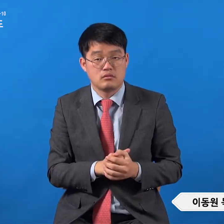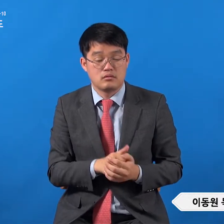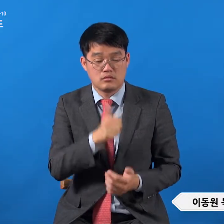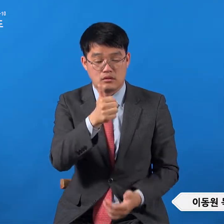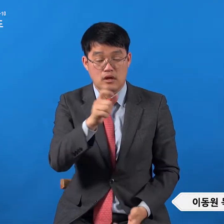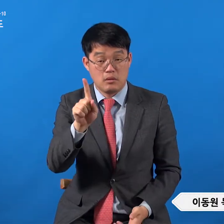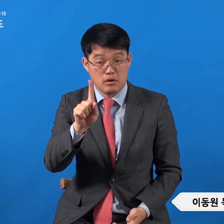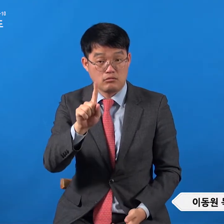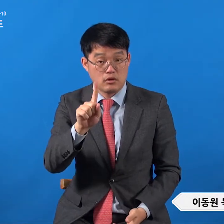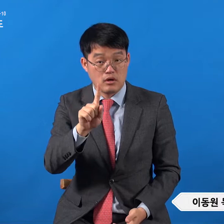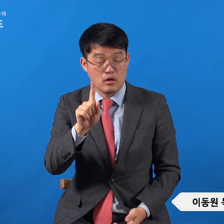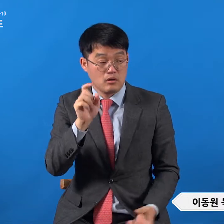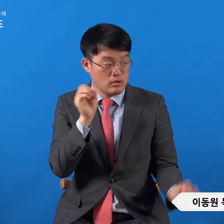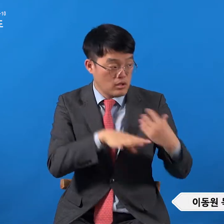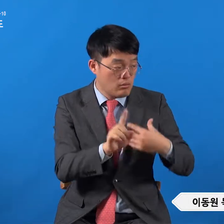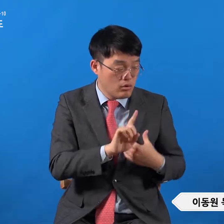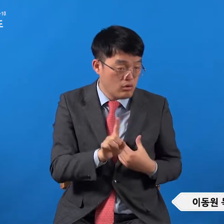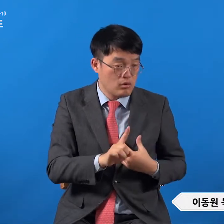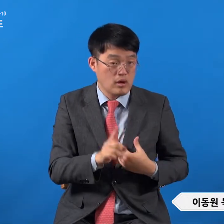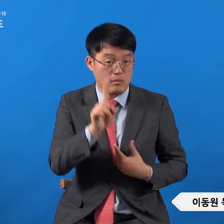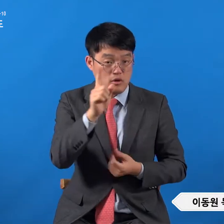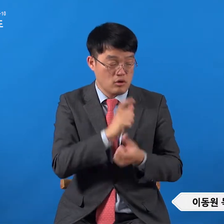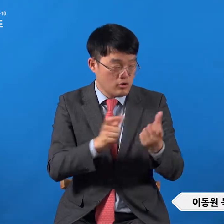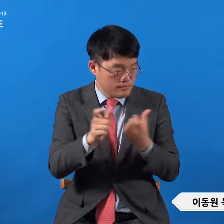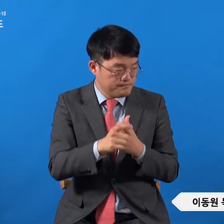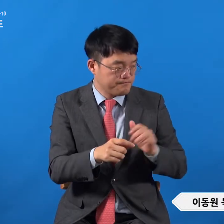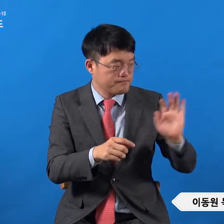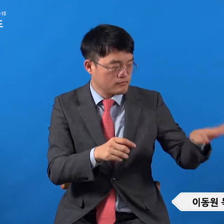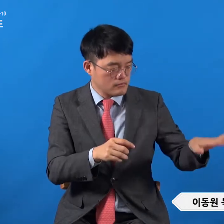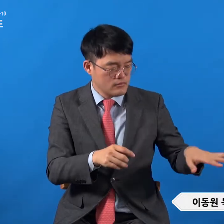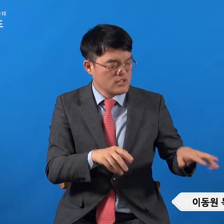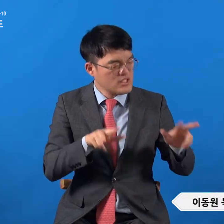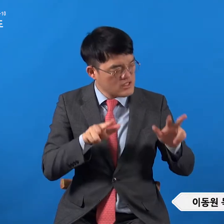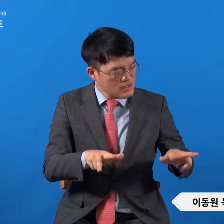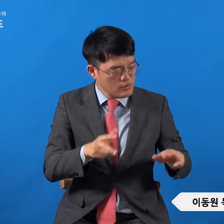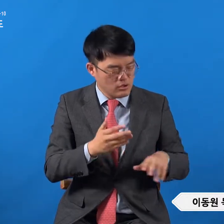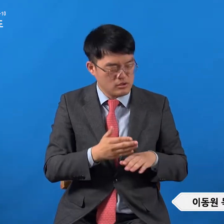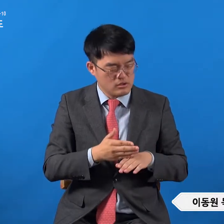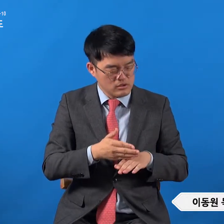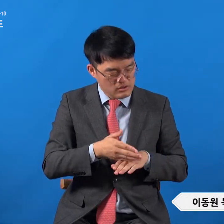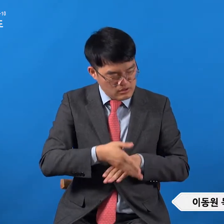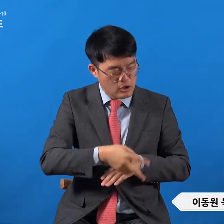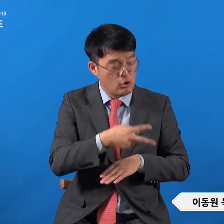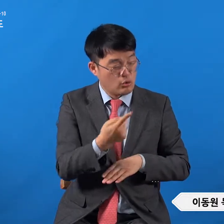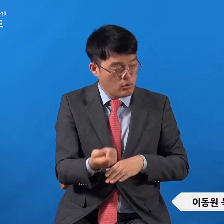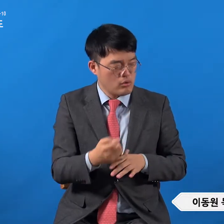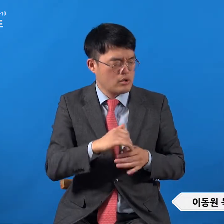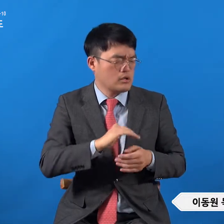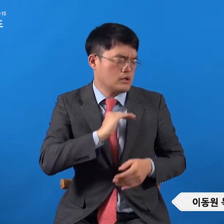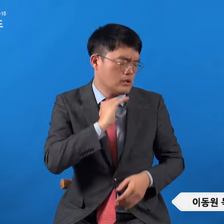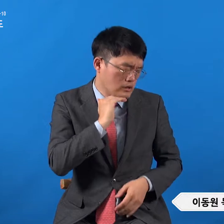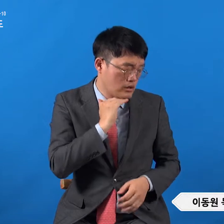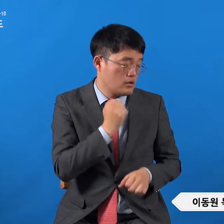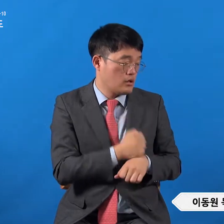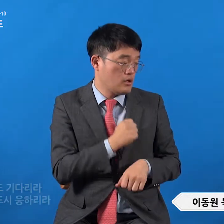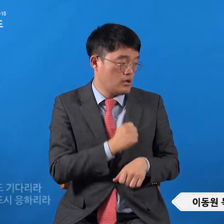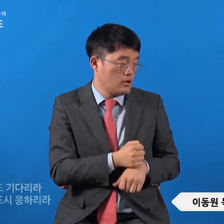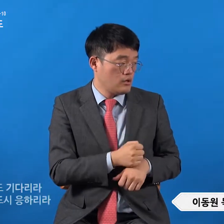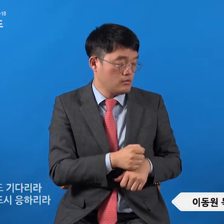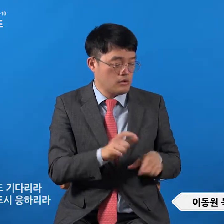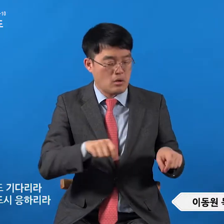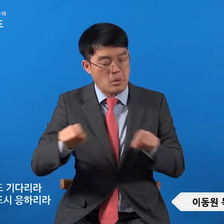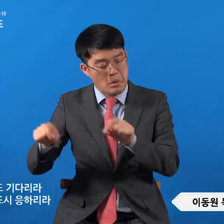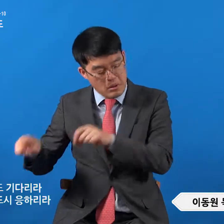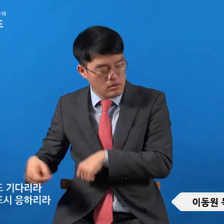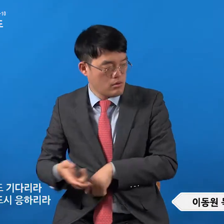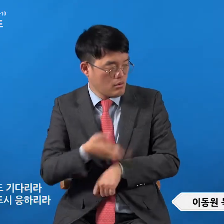자, 하박국에게 뭐라고 대답하셨다고요? 다시 한번 시작. 비록 더딜지라도 기다리라. 지체지